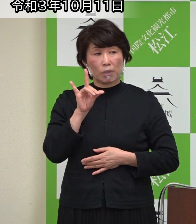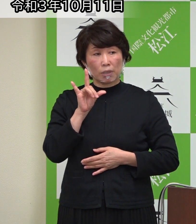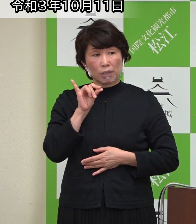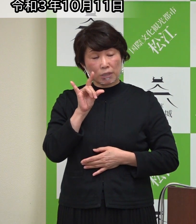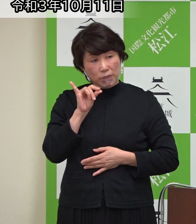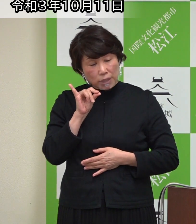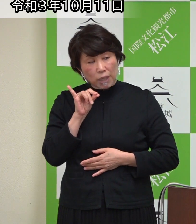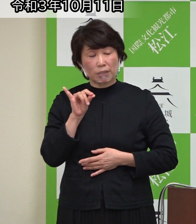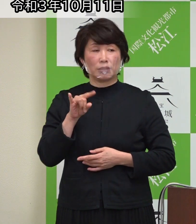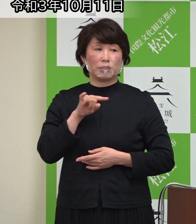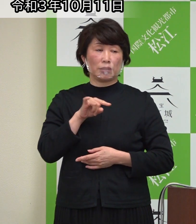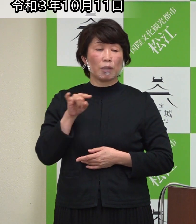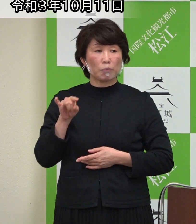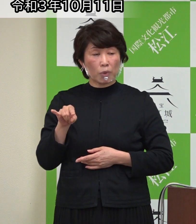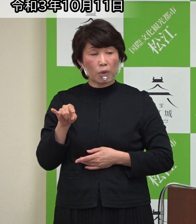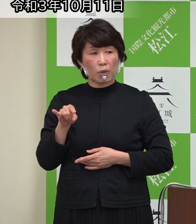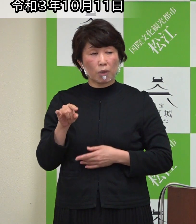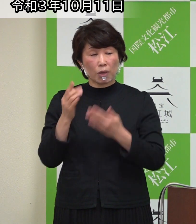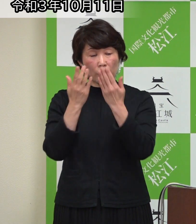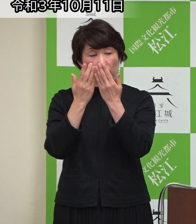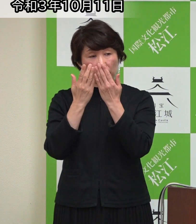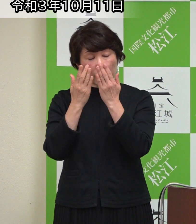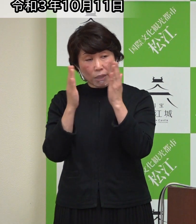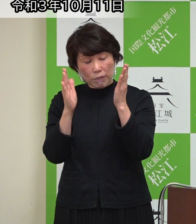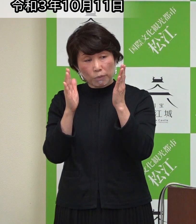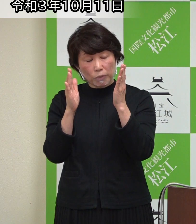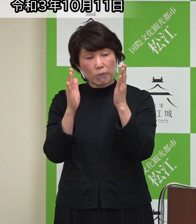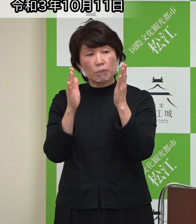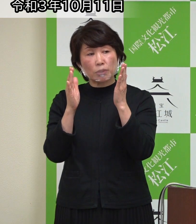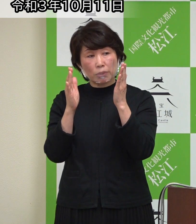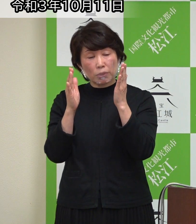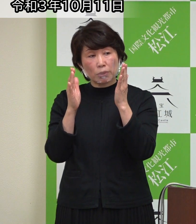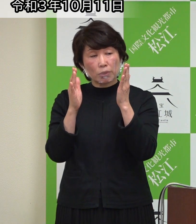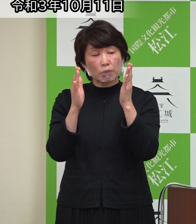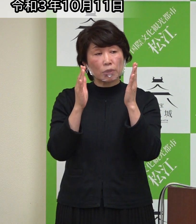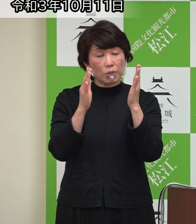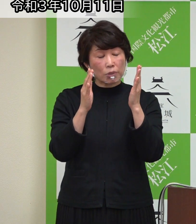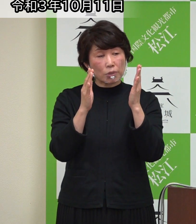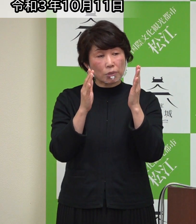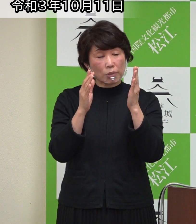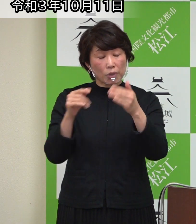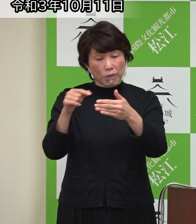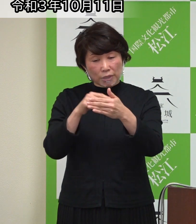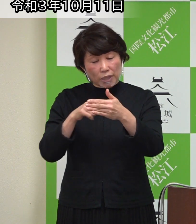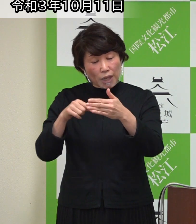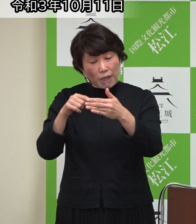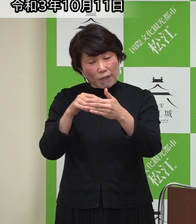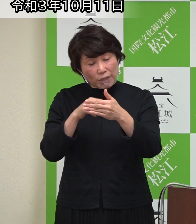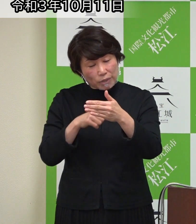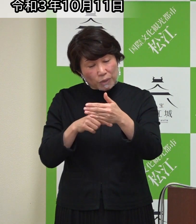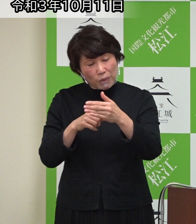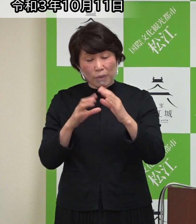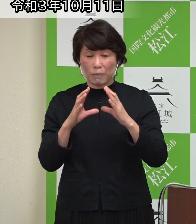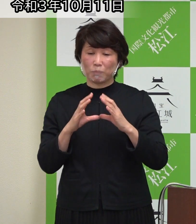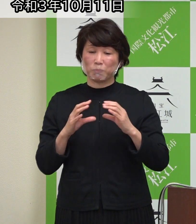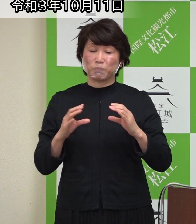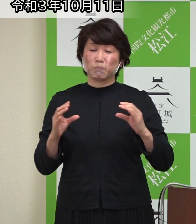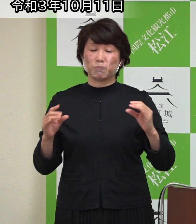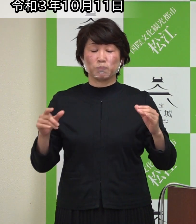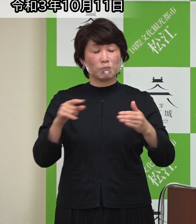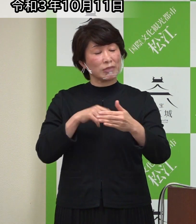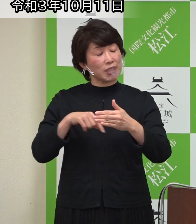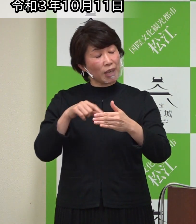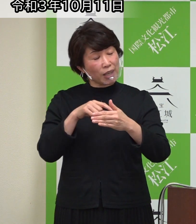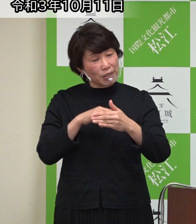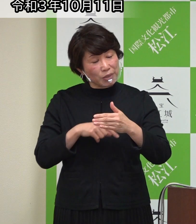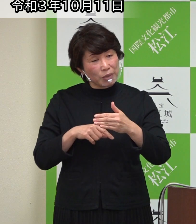んですけれども、こう Facebook なんかの SNS に比べるともう少し柔らかい話題が多くてもいいのかなというふうに感じ